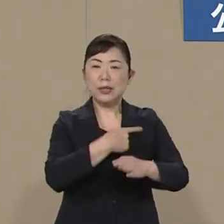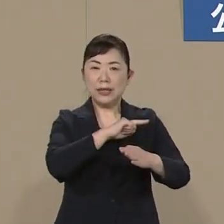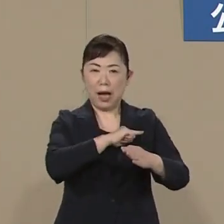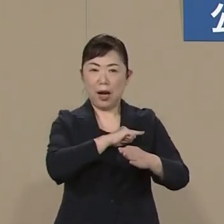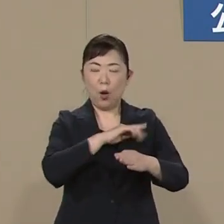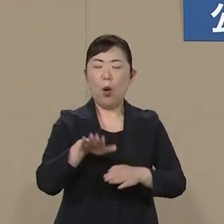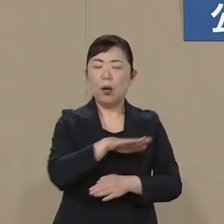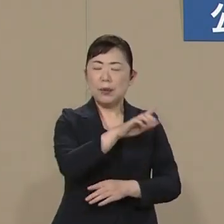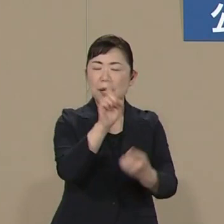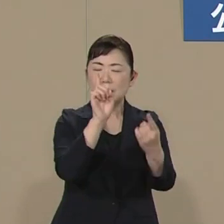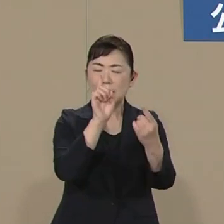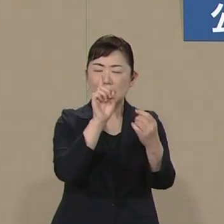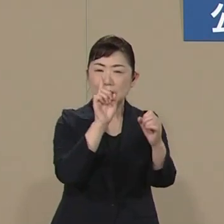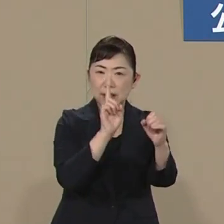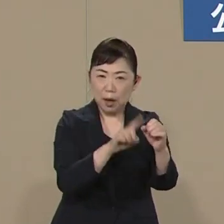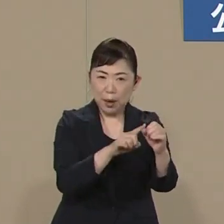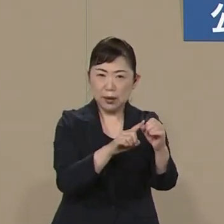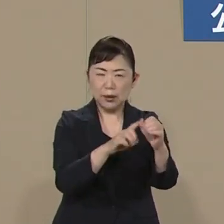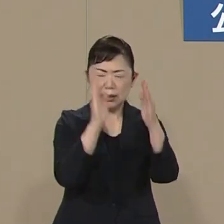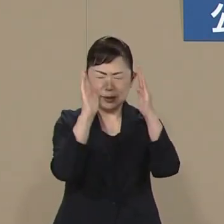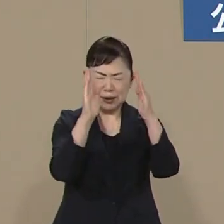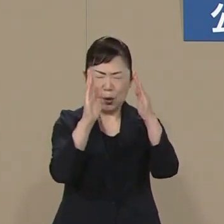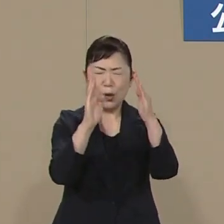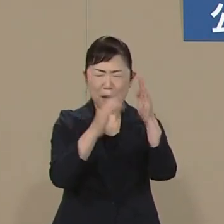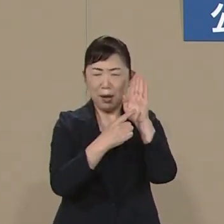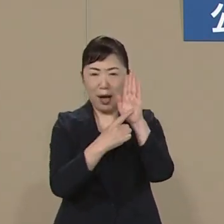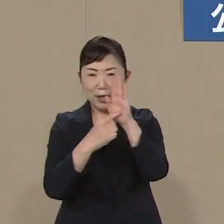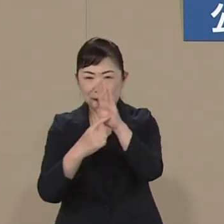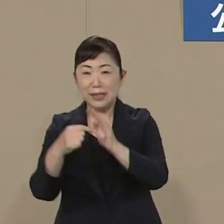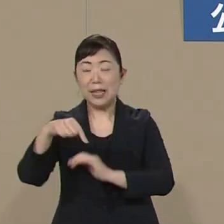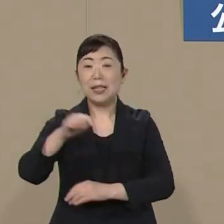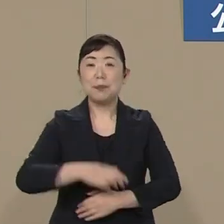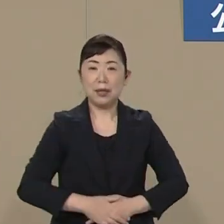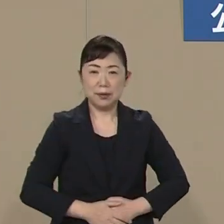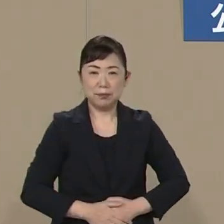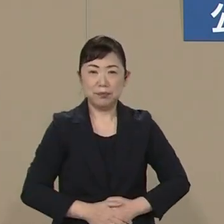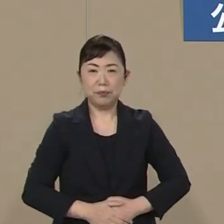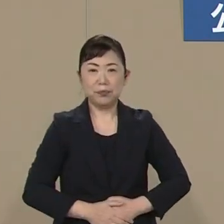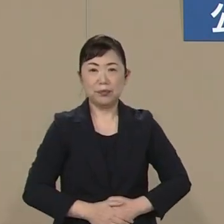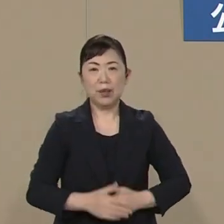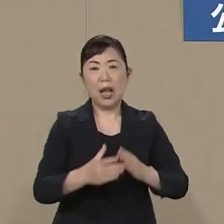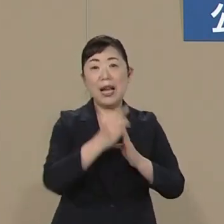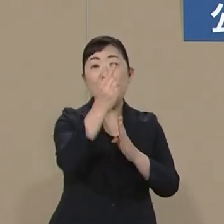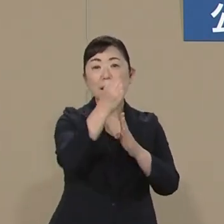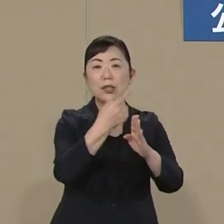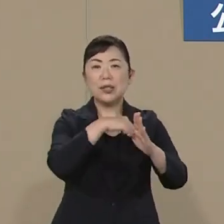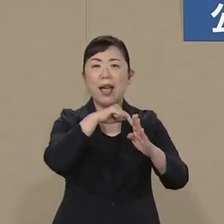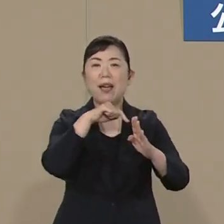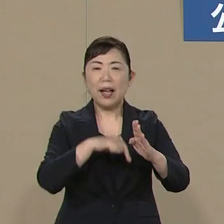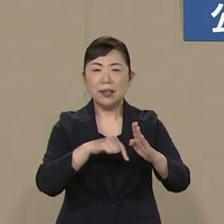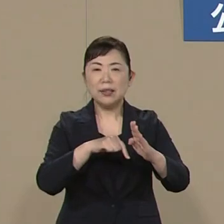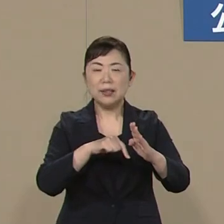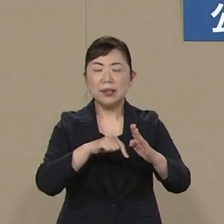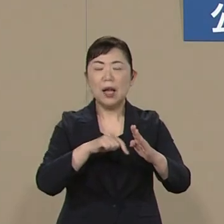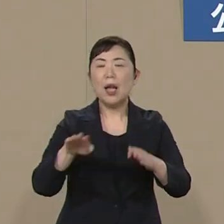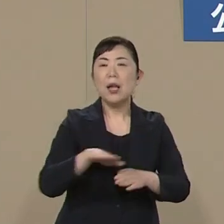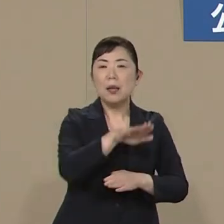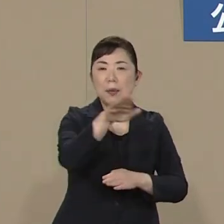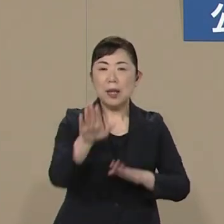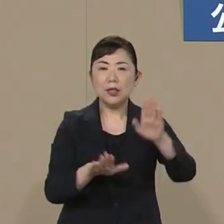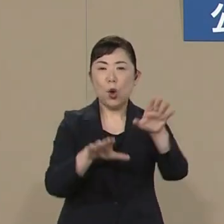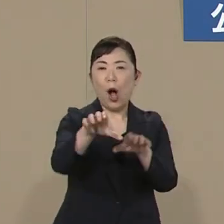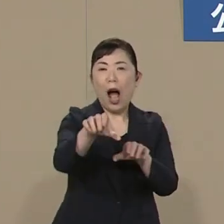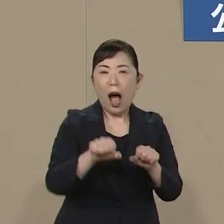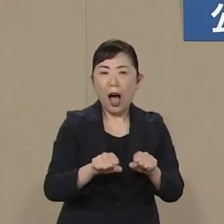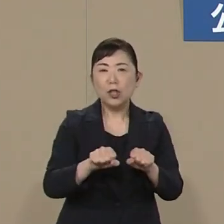国民のために存分に発揮してまいります連立政権に生活現場と直結